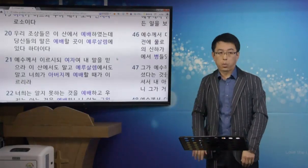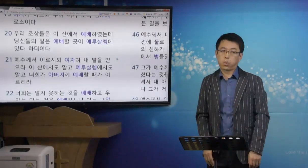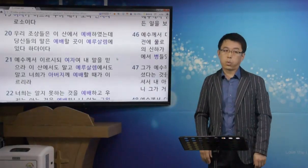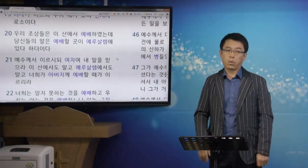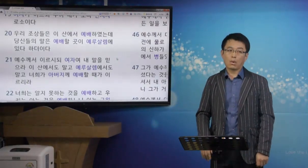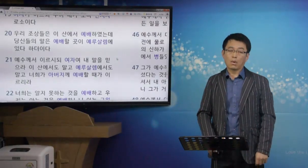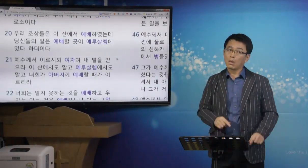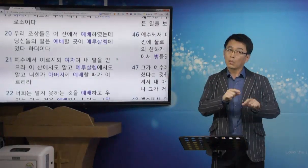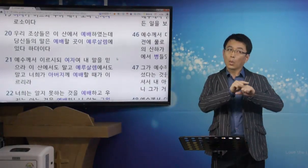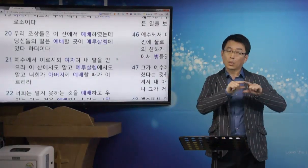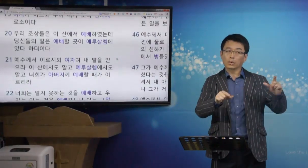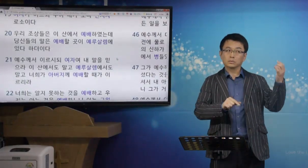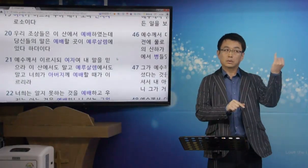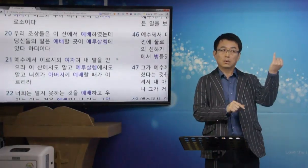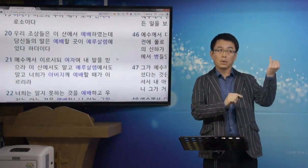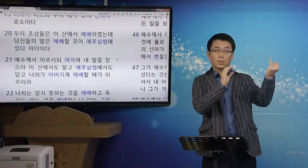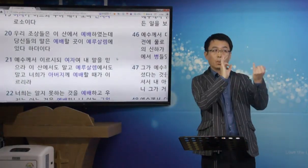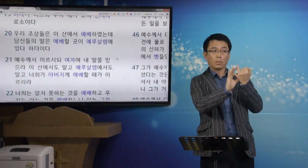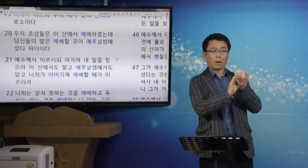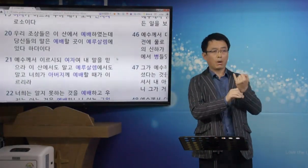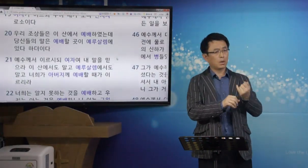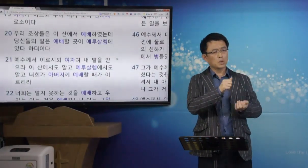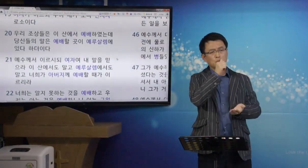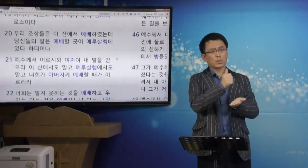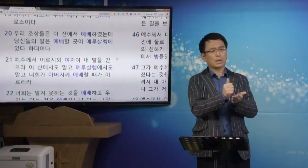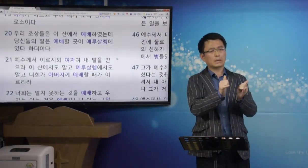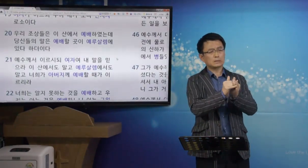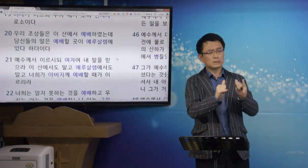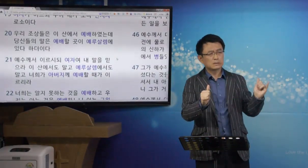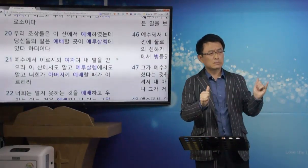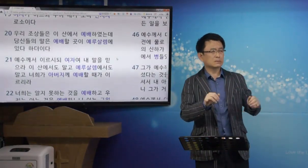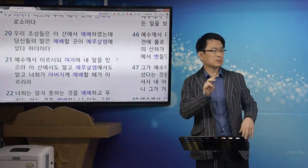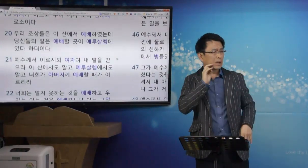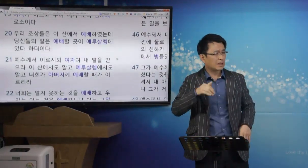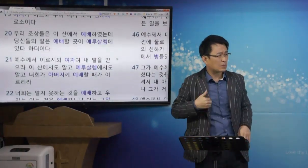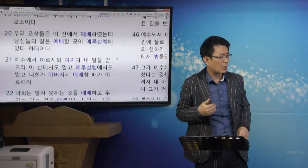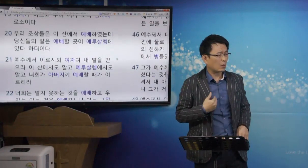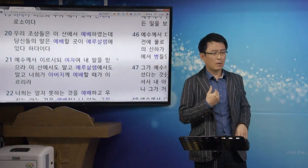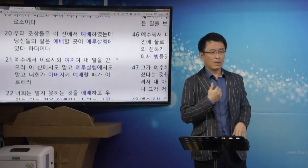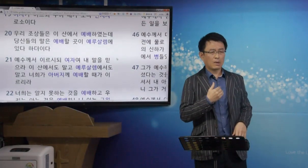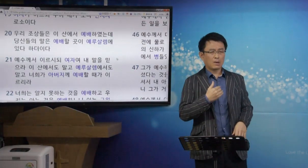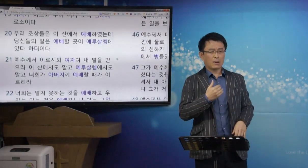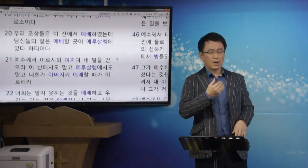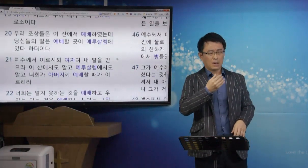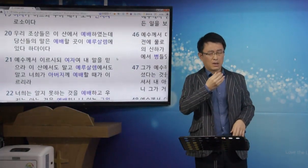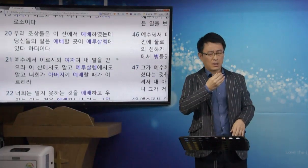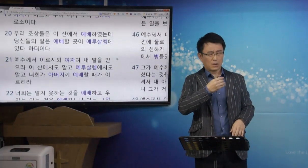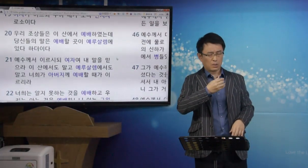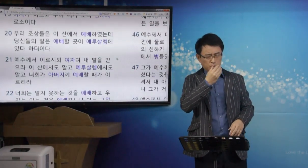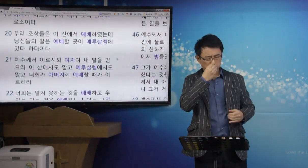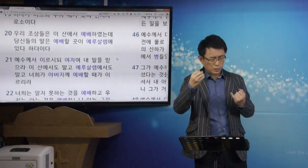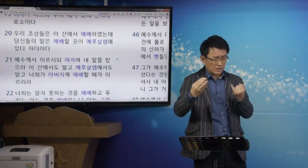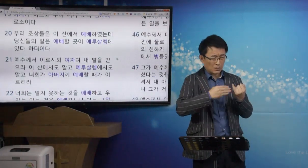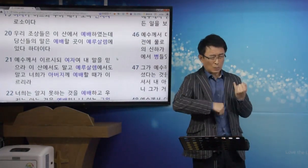그런데 이 여인은 당신은 선지자입니다 라고 알아보고 정말 그 여인이